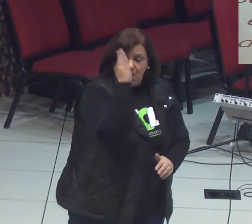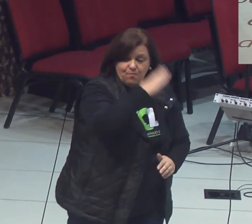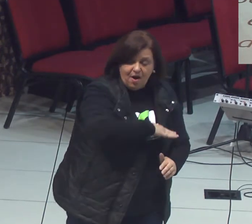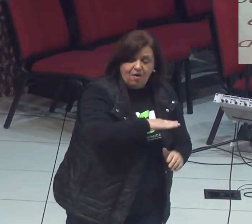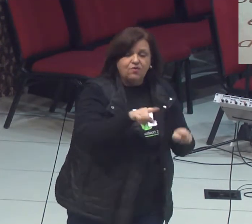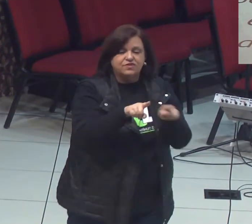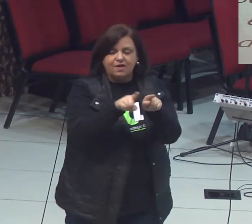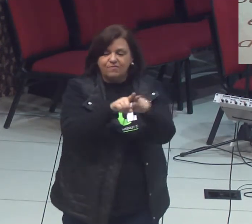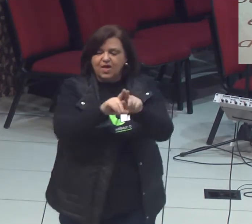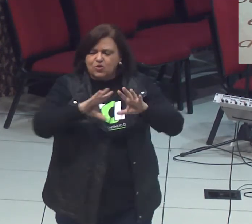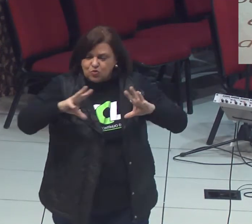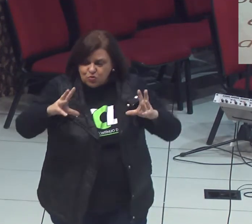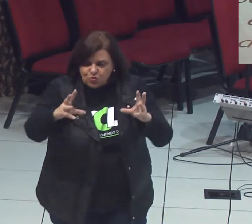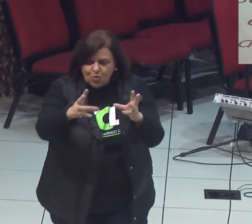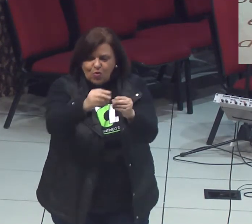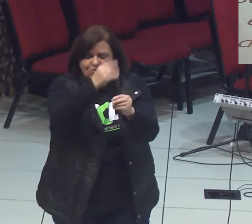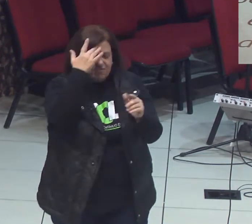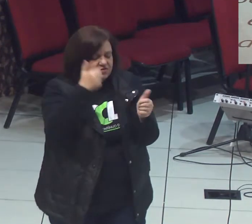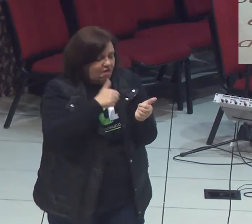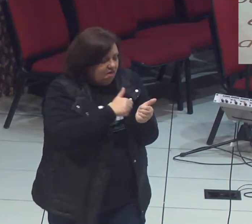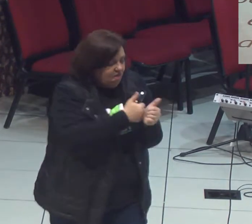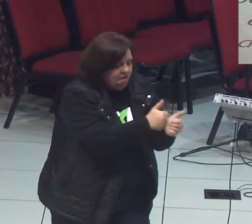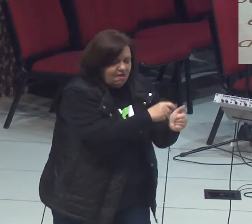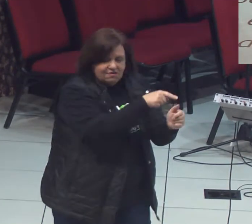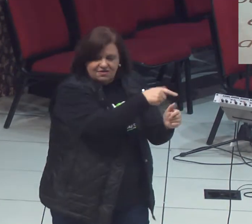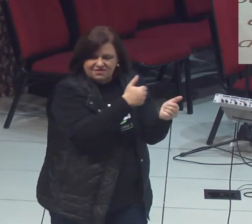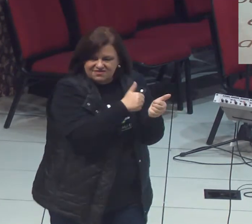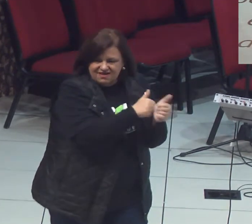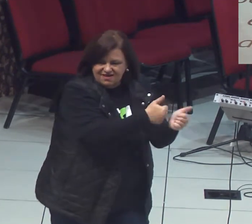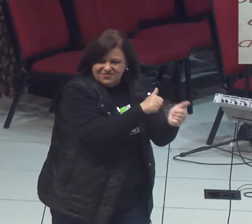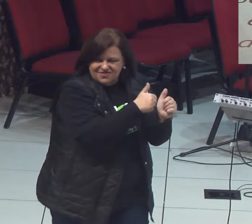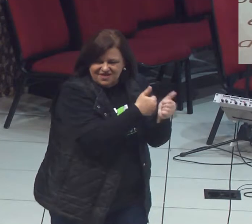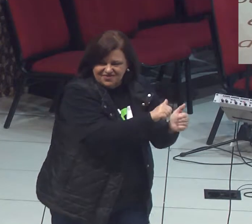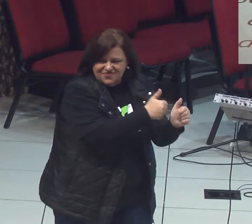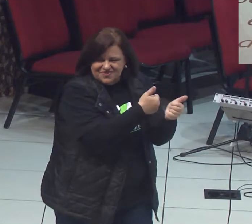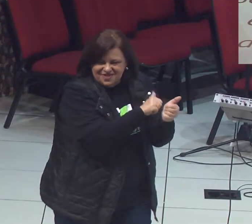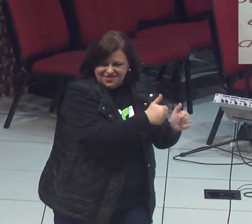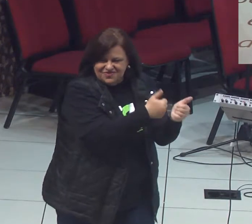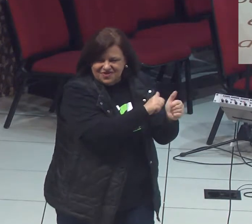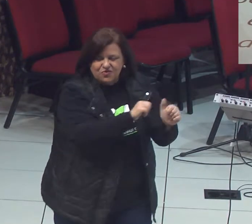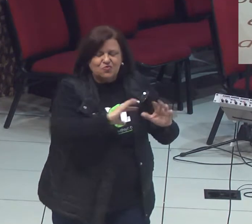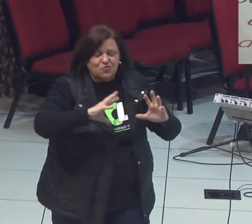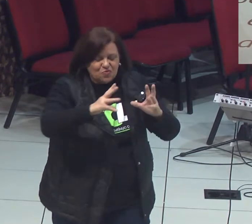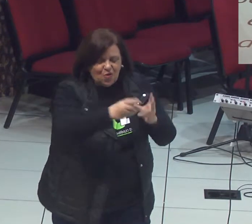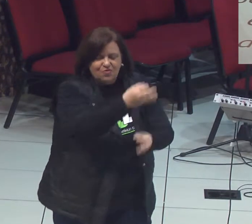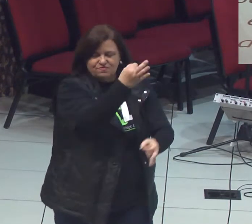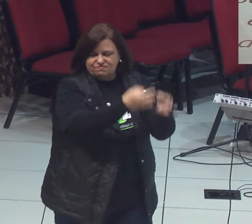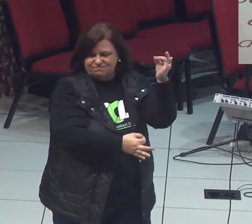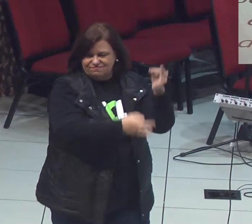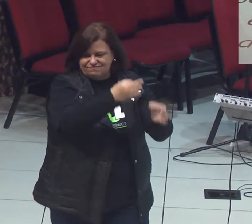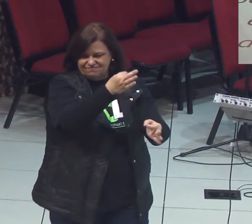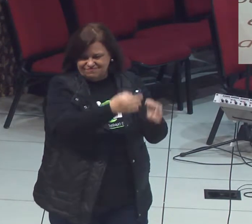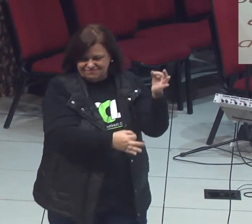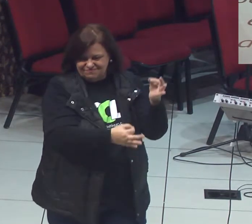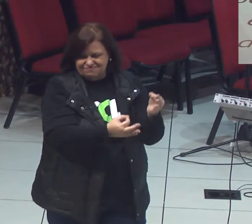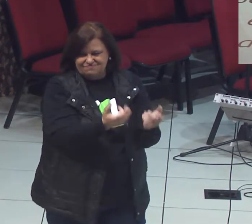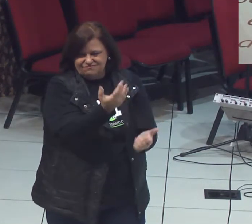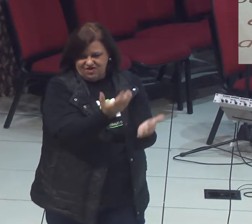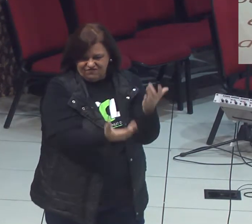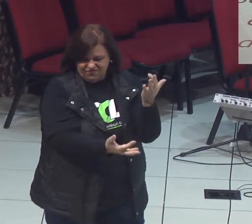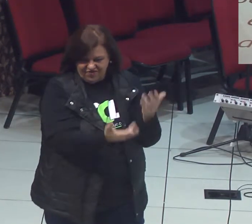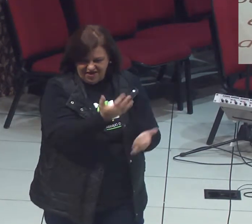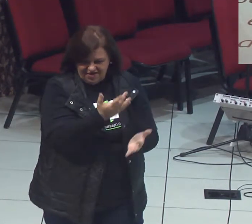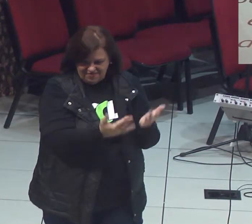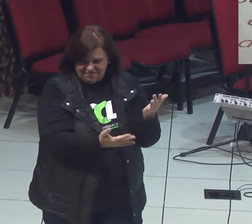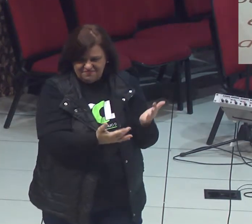serão condenados todos os que não creram na verdade, mas tiveram prazer na injustiça. E isso é fato, nós